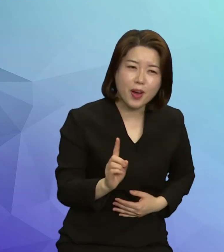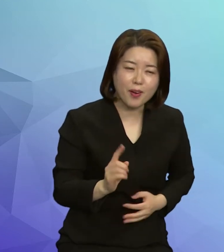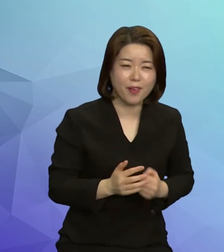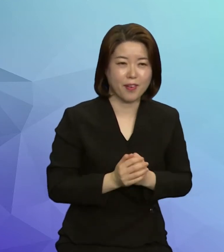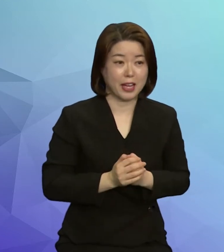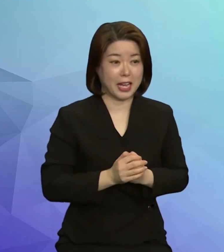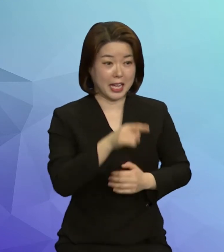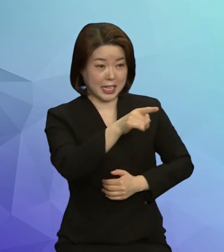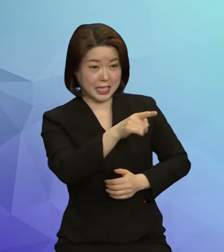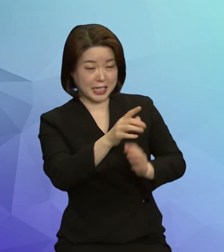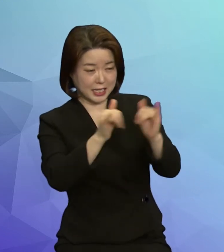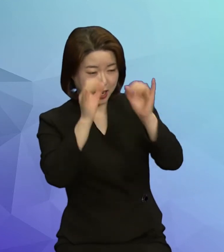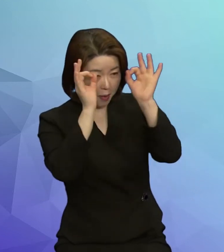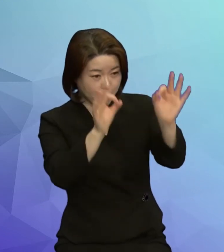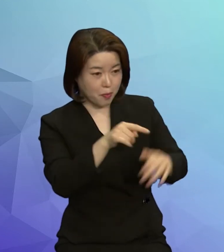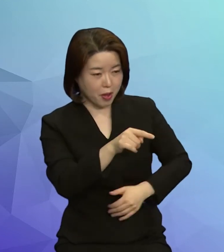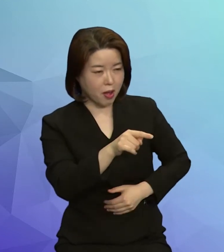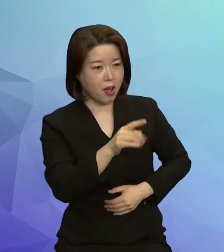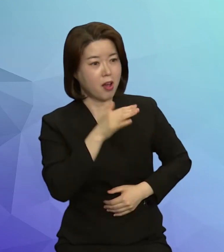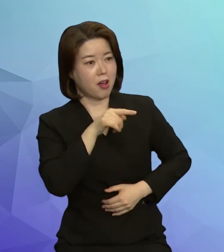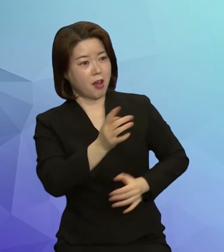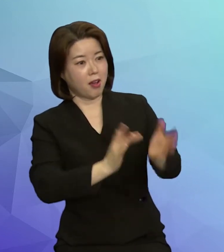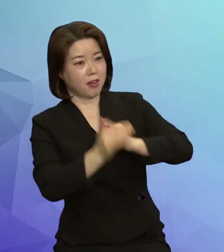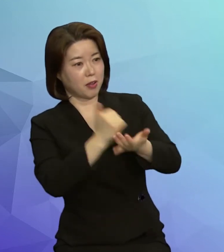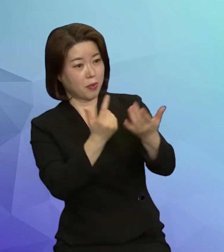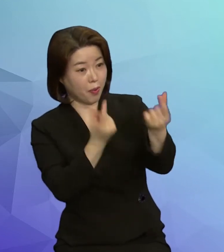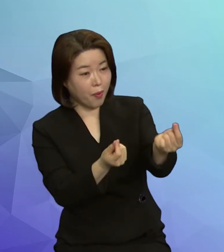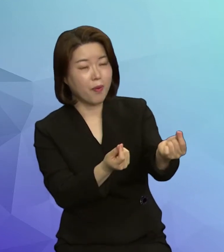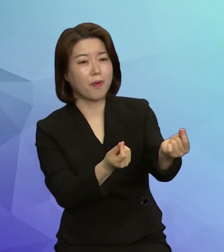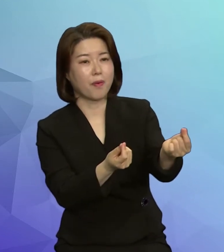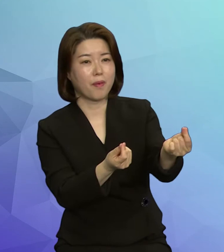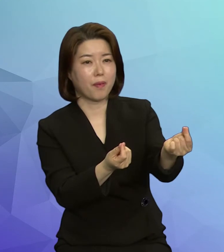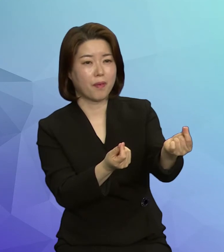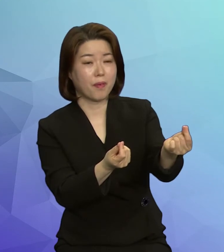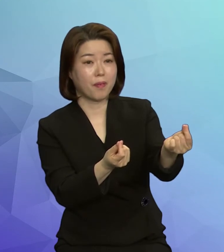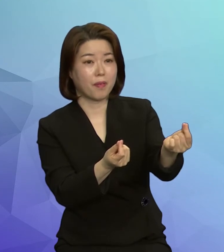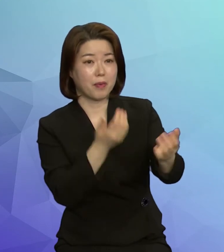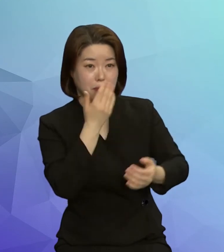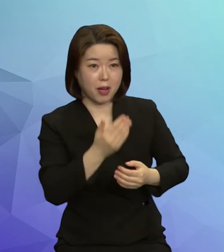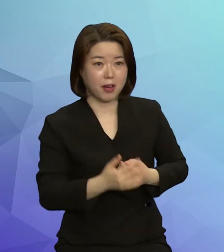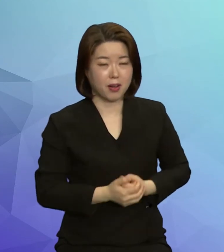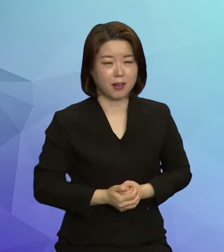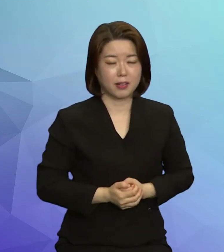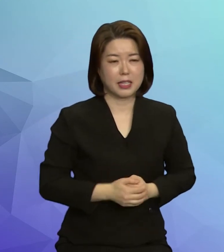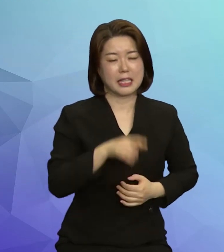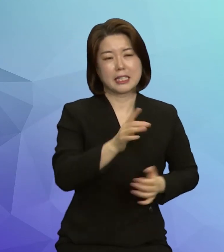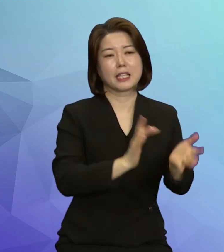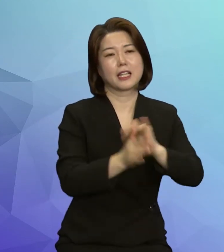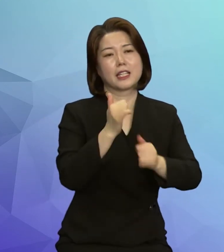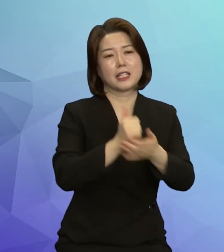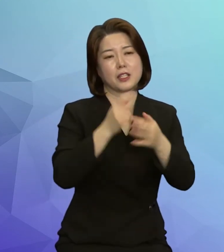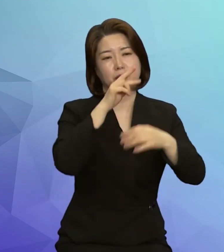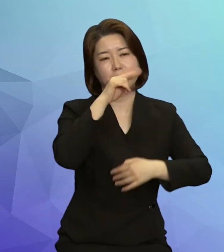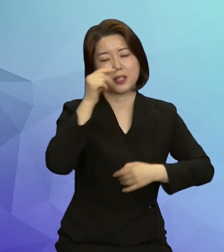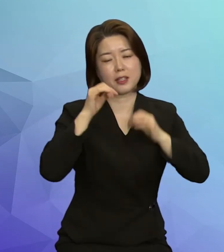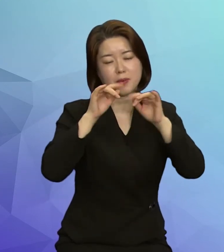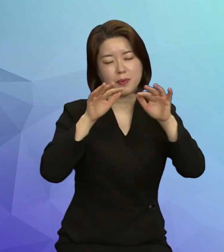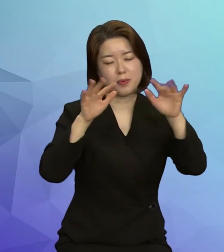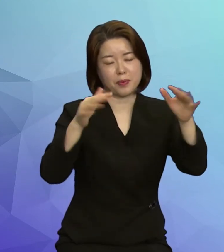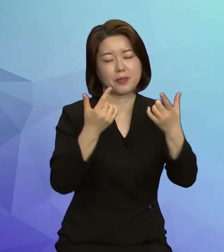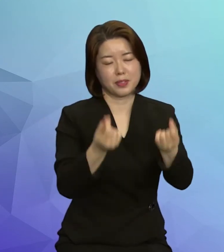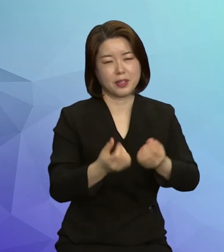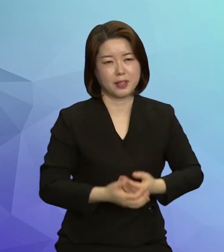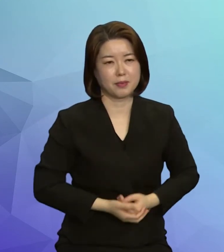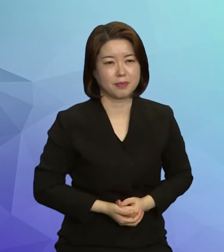무슨 뜻이냐면 그 사람을 보면 예수님을 보는 것 같다는, 그게 예수님의 향기가 나오는